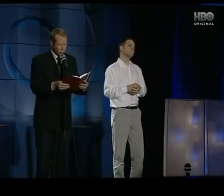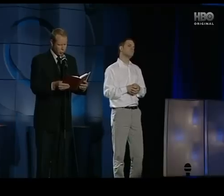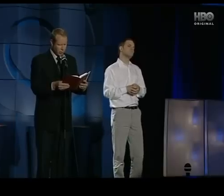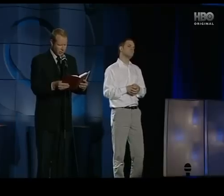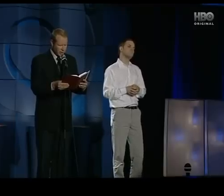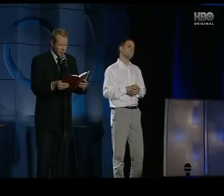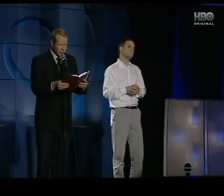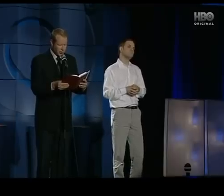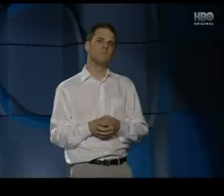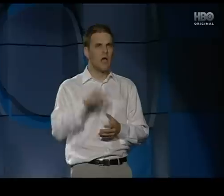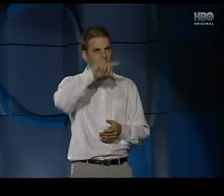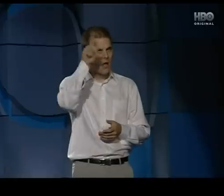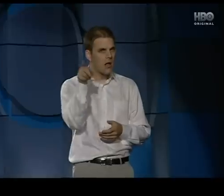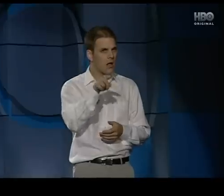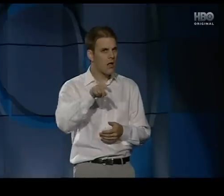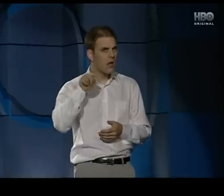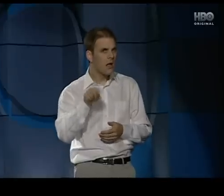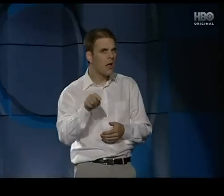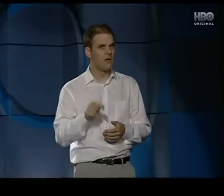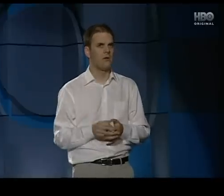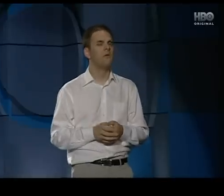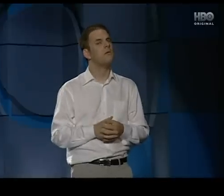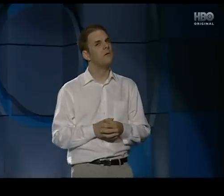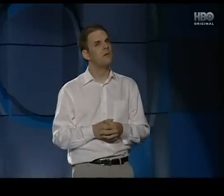a podrobně se jich vyptával